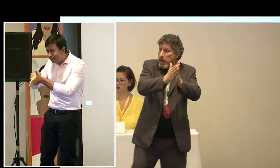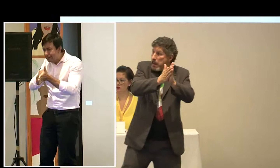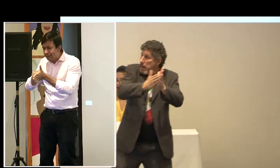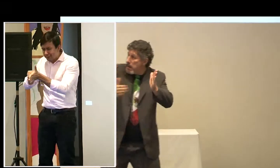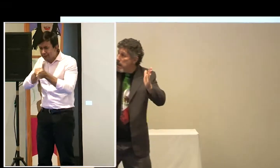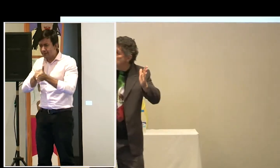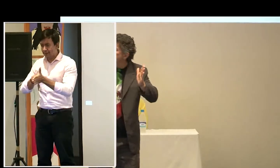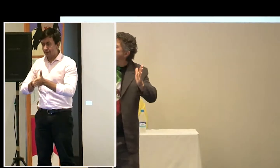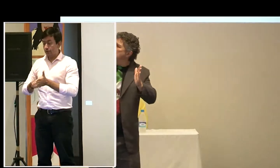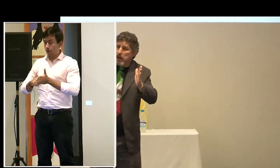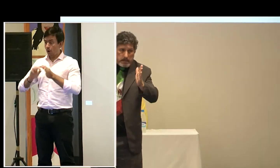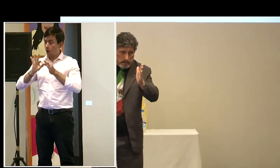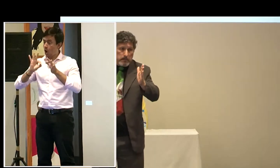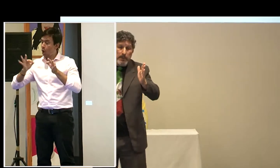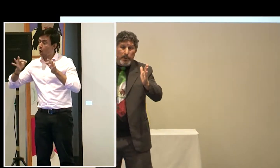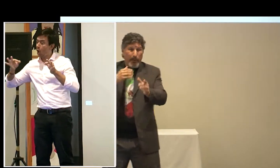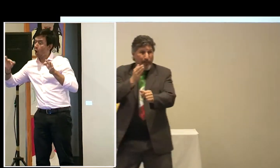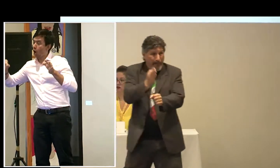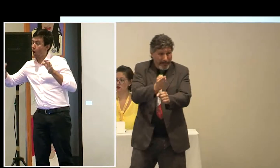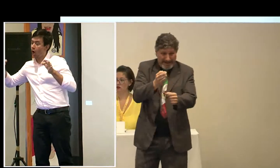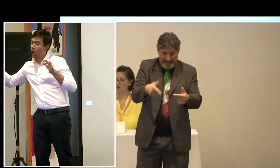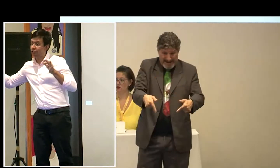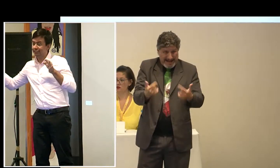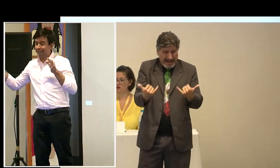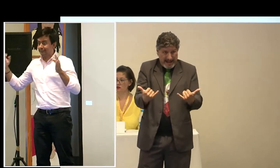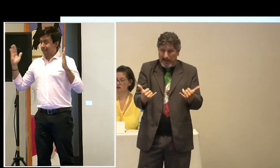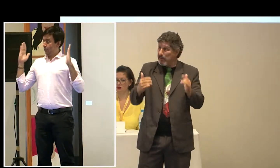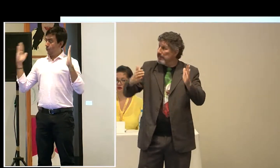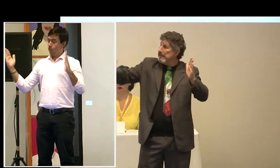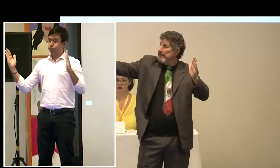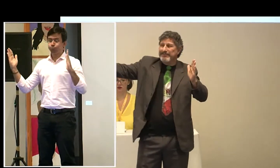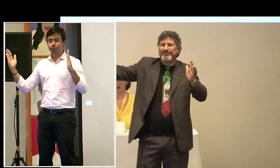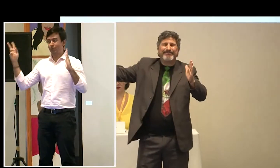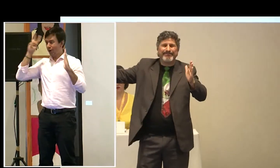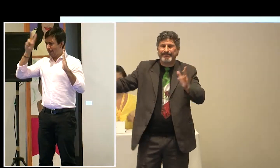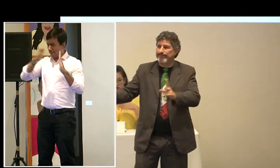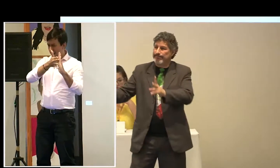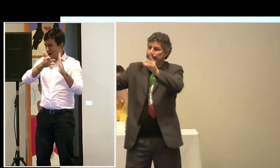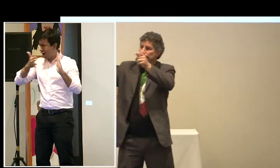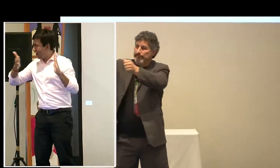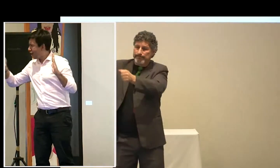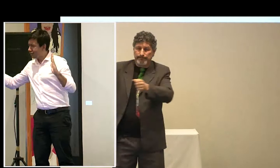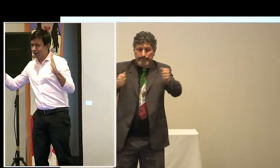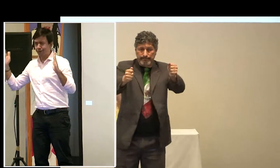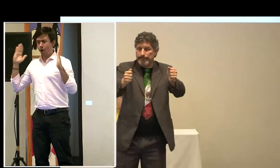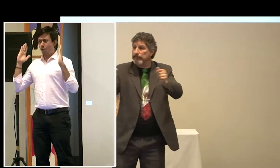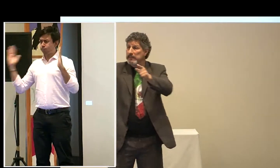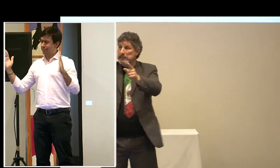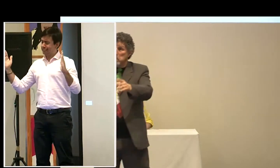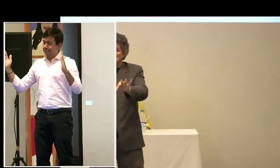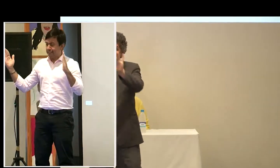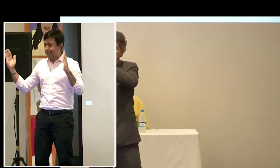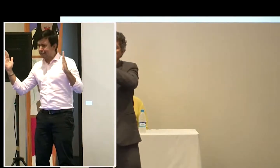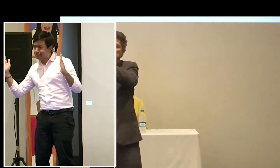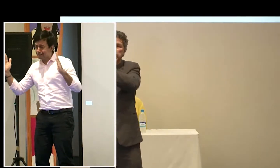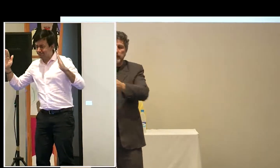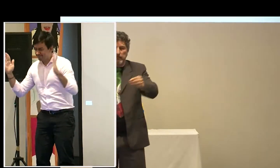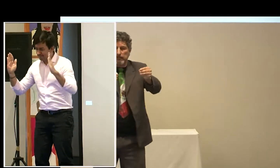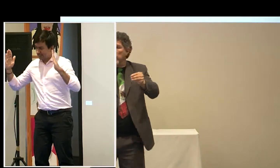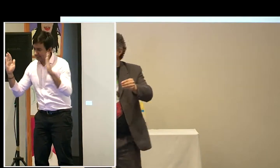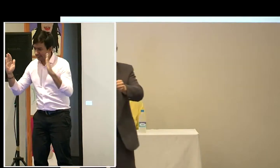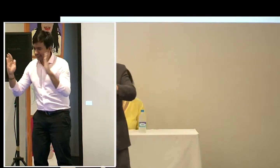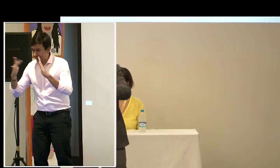tenho pesquisado acerca dessa história e ela é uma história muito extensa. Eu não tenho tempo de passar toda ela para